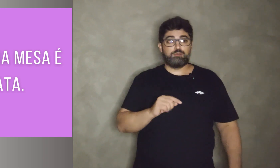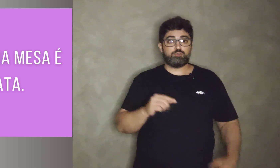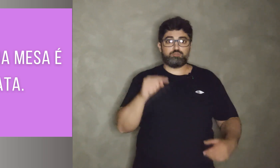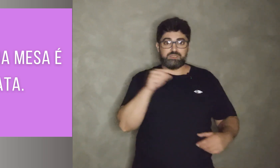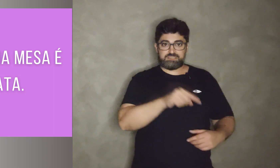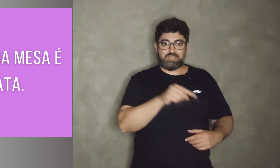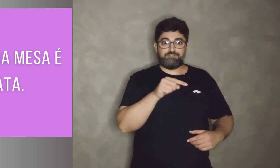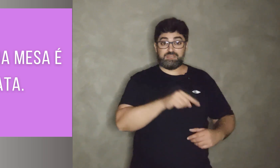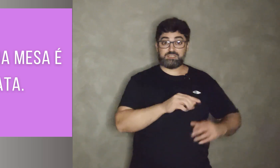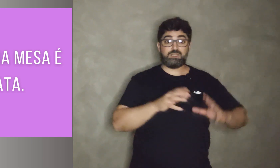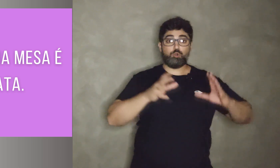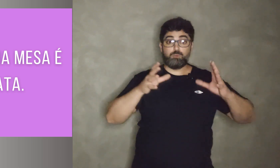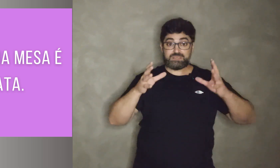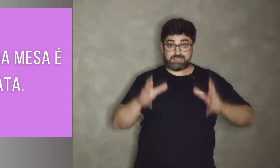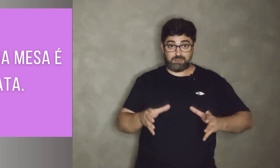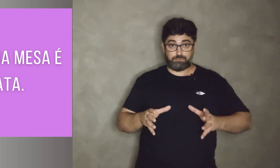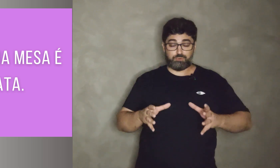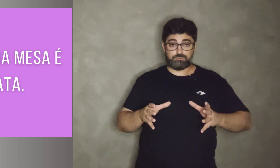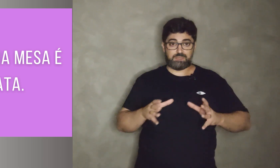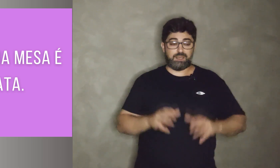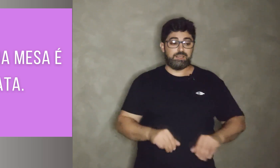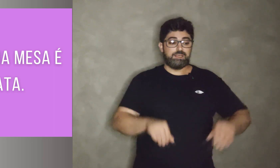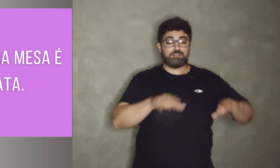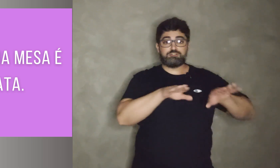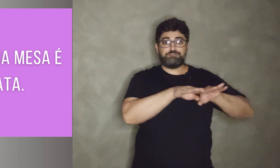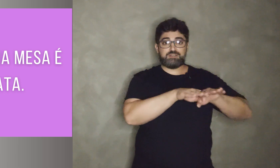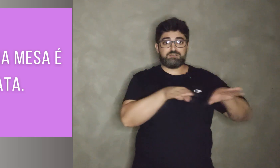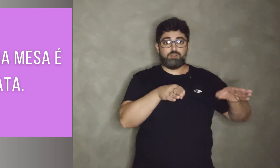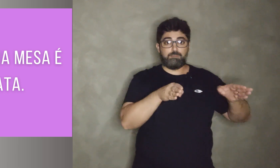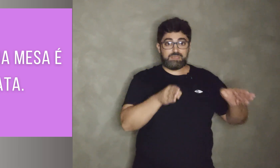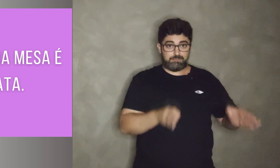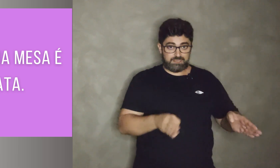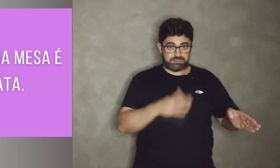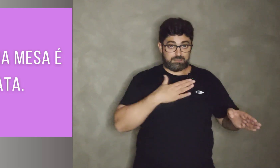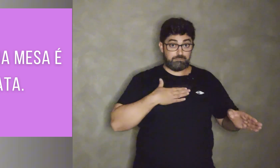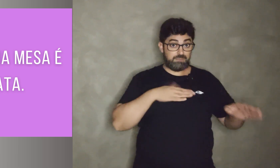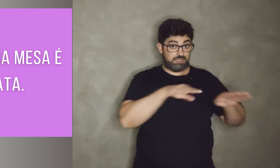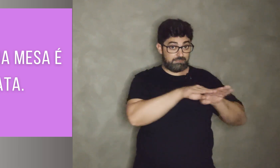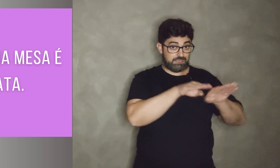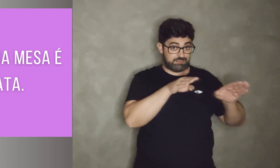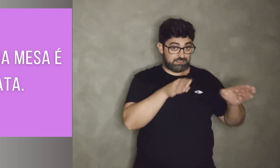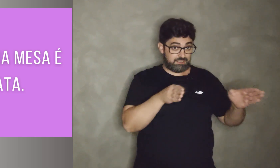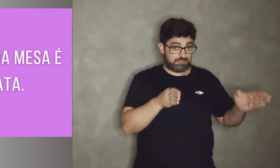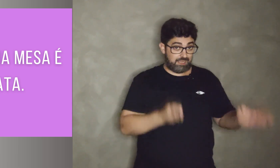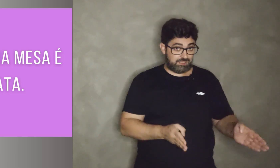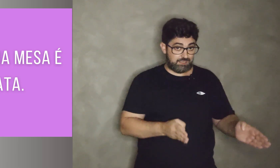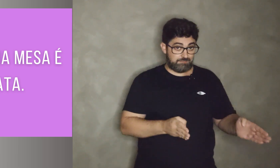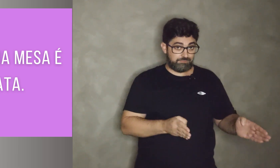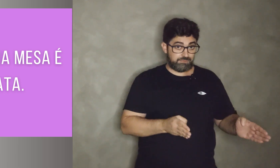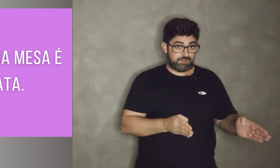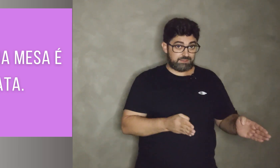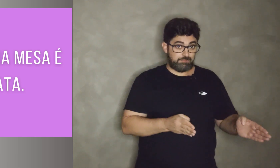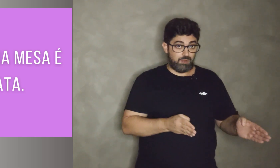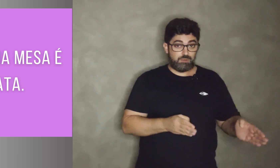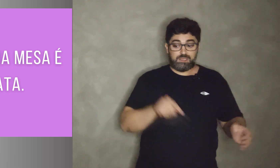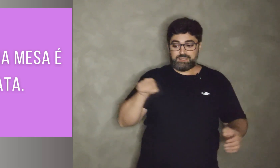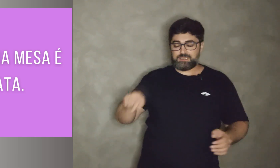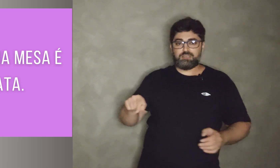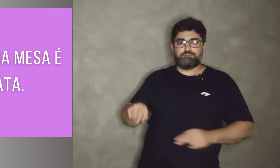estou usando esse referente aqui como exemplo, tá? Então, se eu faço aqui, ó, minha mesa está aqui, tá bom? E aqui eu